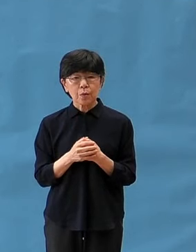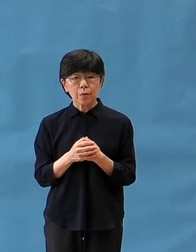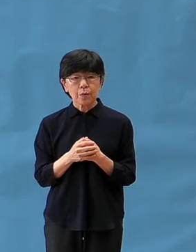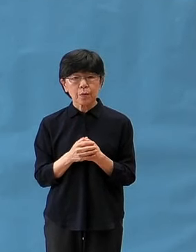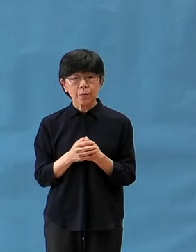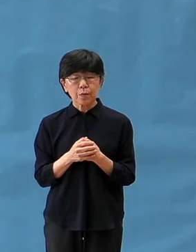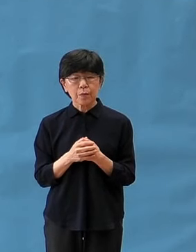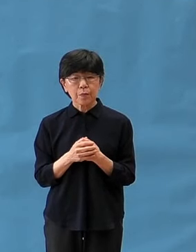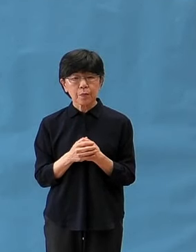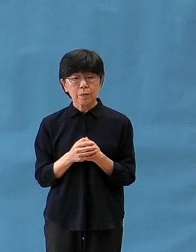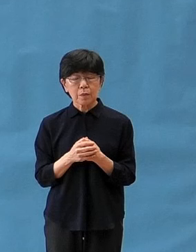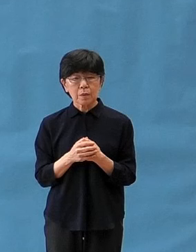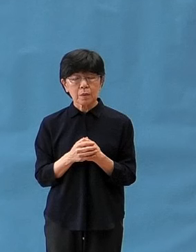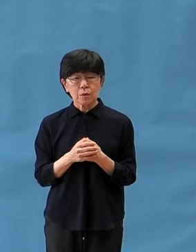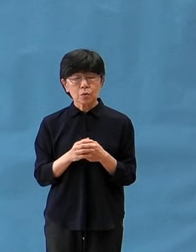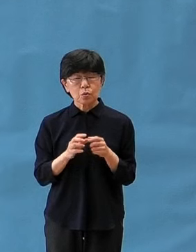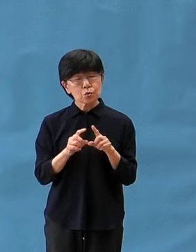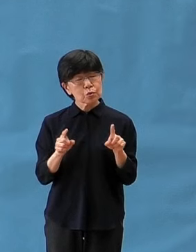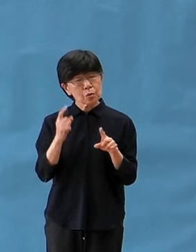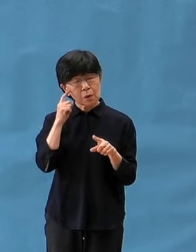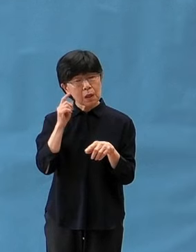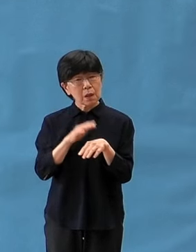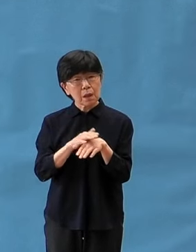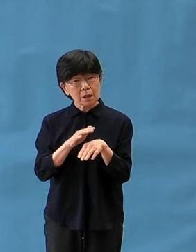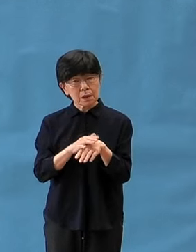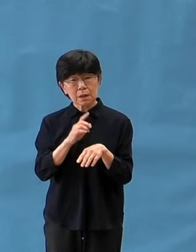一般論で言うと、